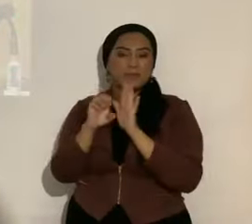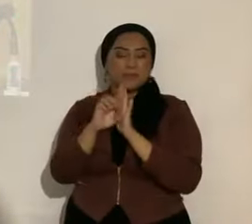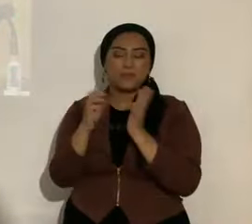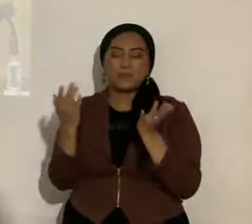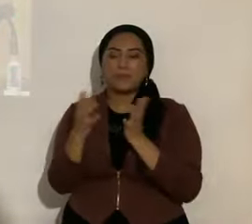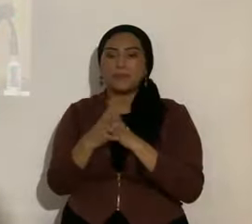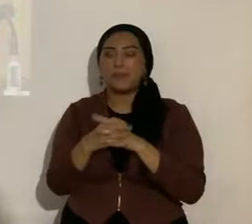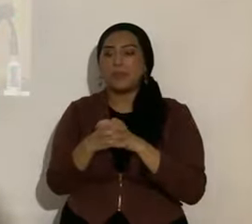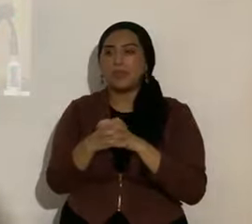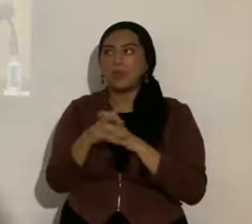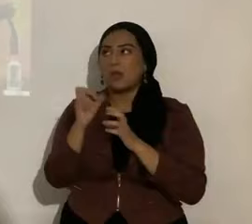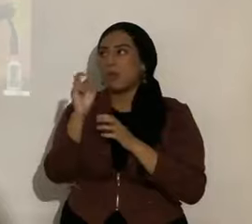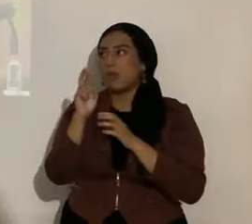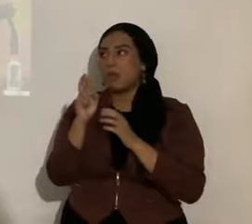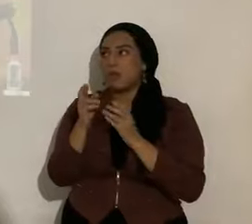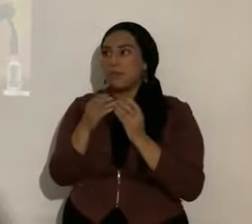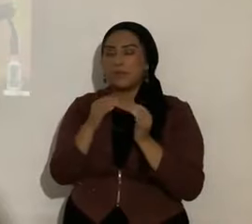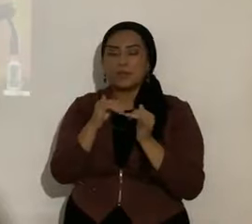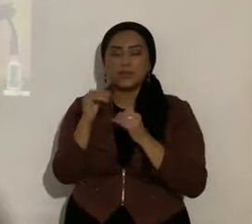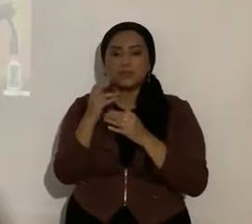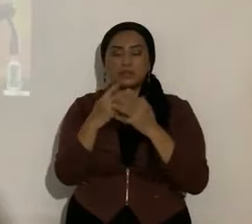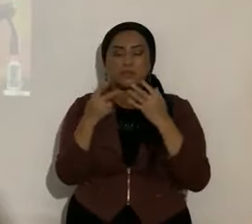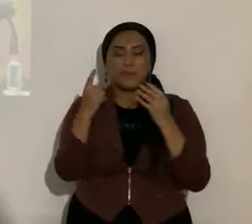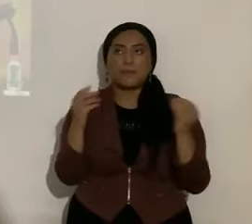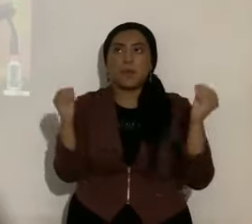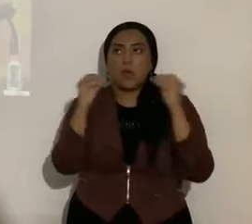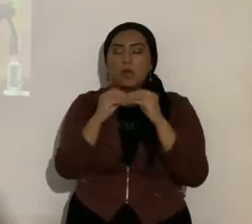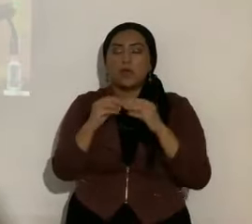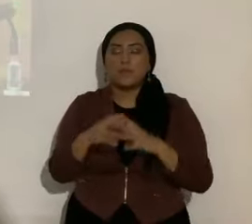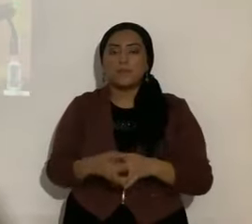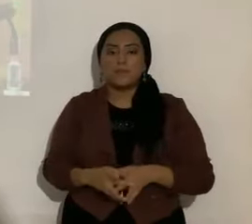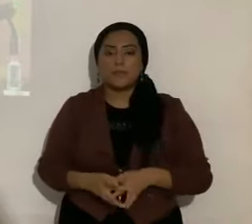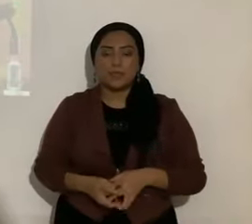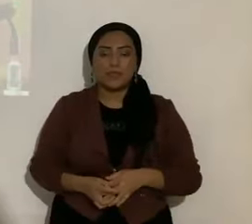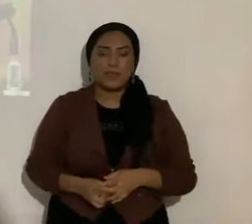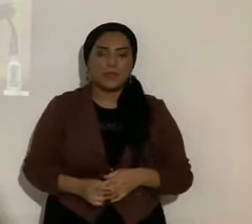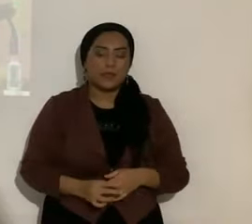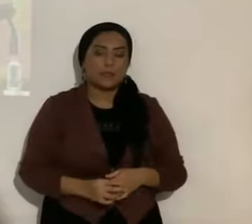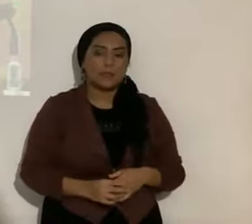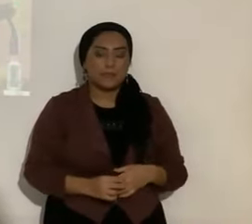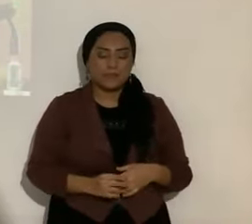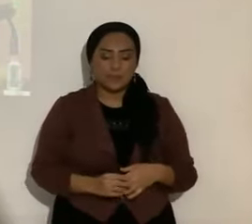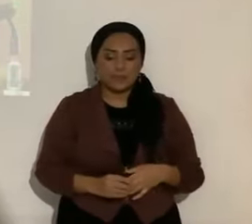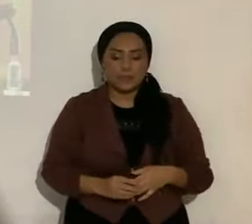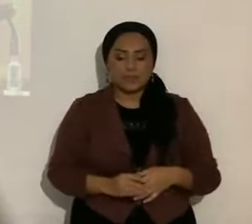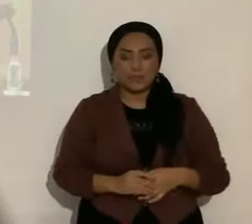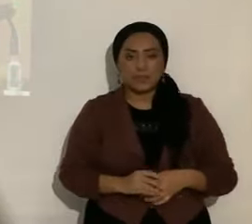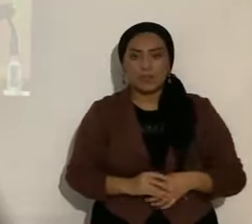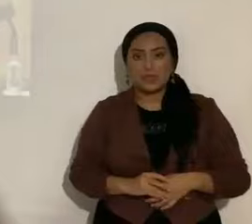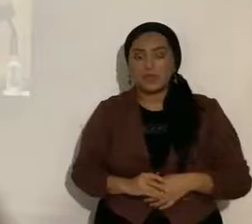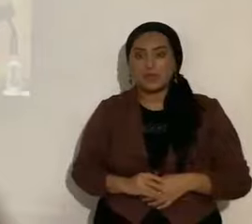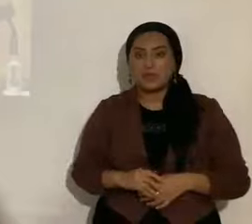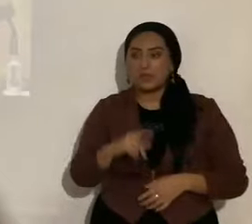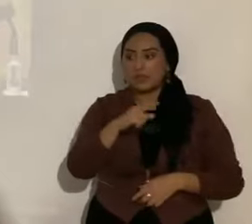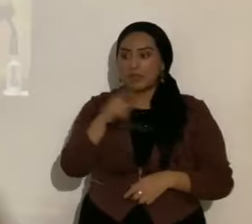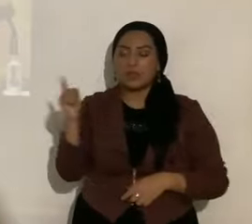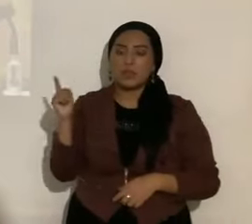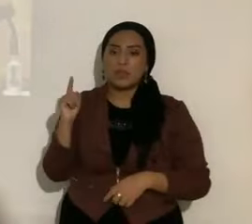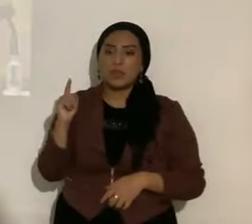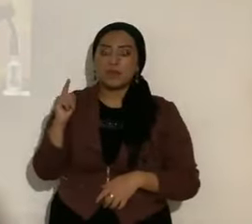mal comparación, pero es algo más todavía. Es una toma de posesión, es un derecho, es una